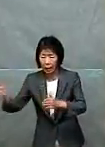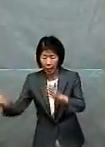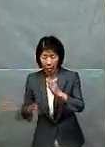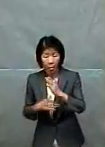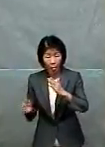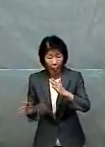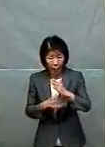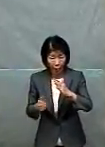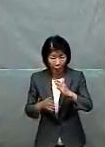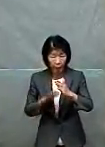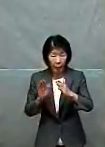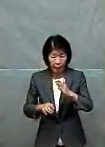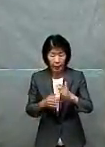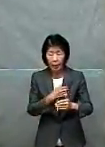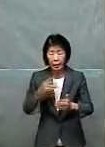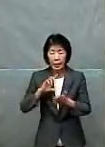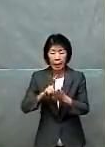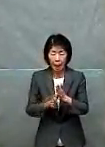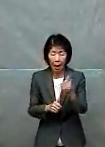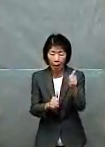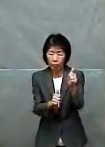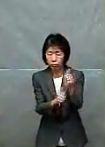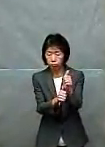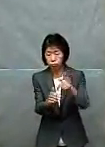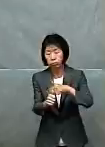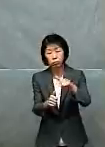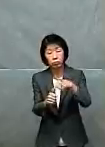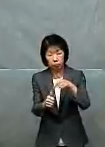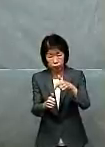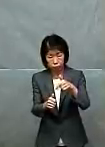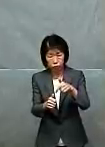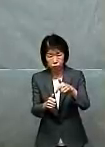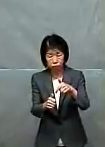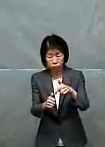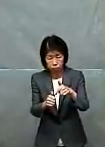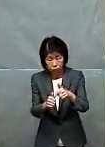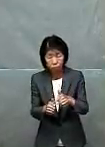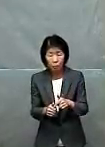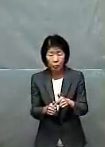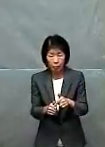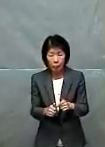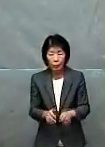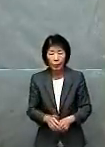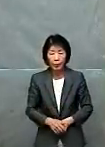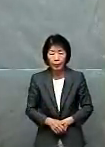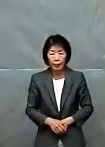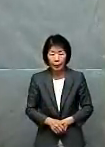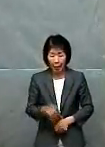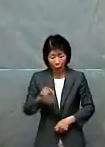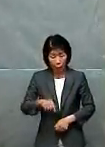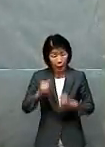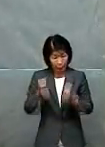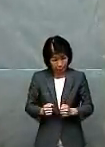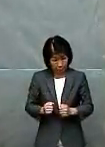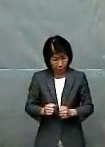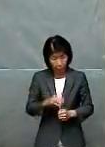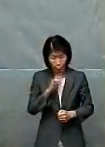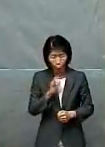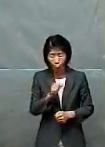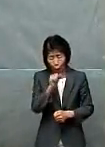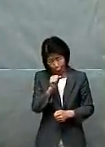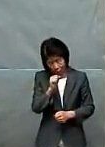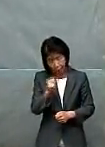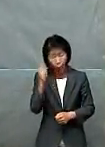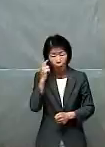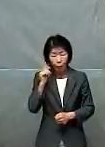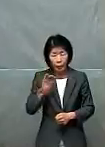その副知事には常にこういてもらうというのが望ましいわけなんですけれども、ほんの数日